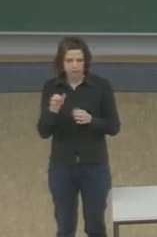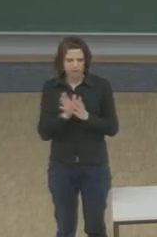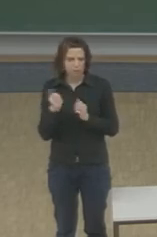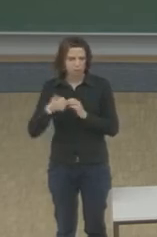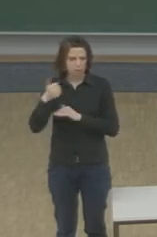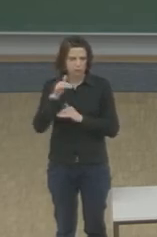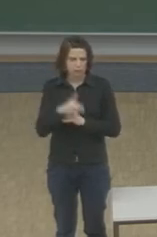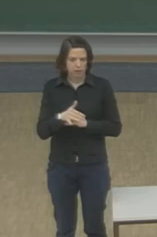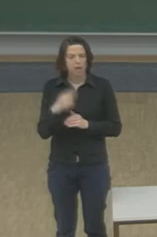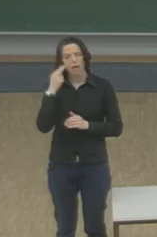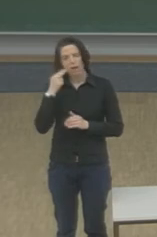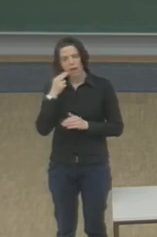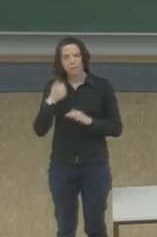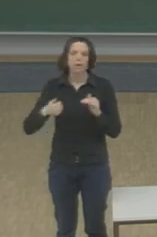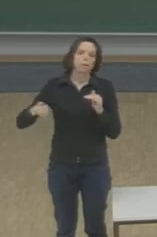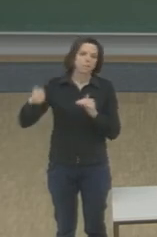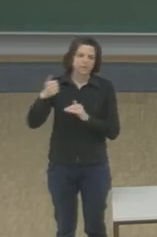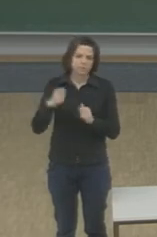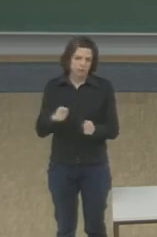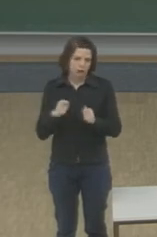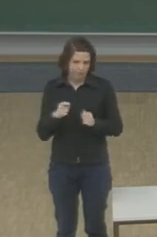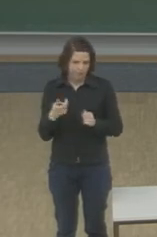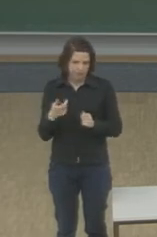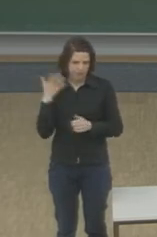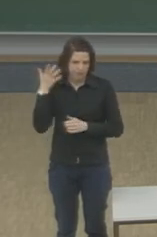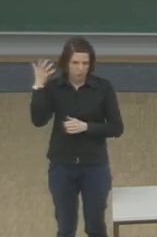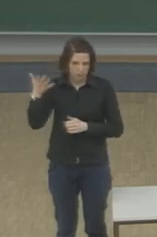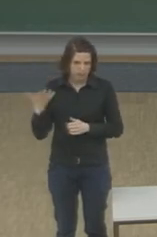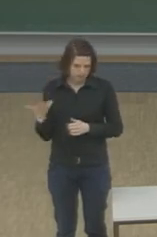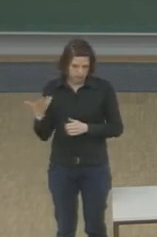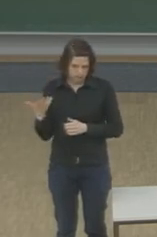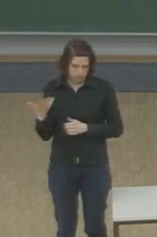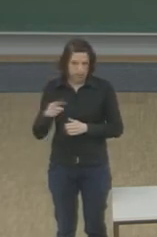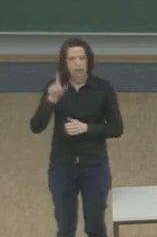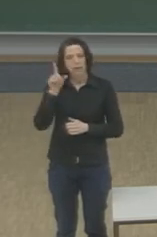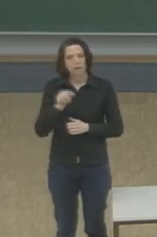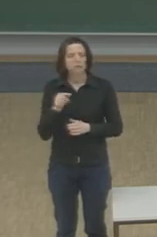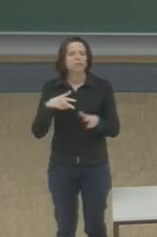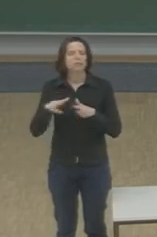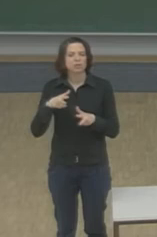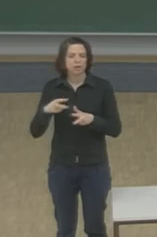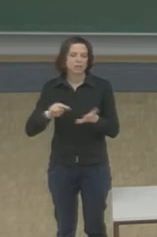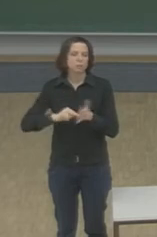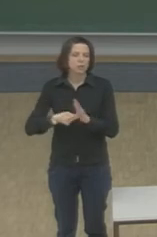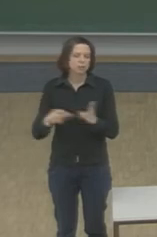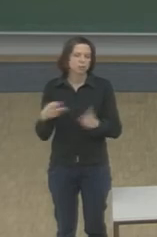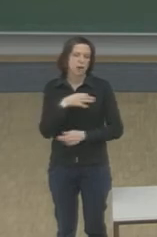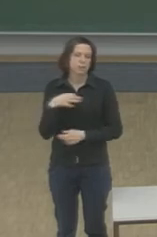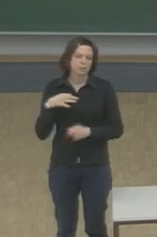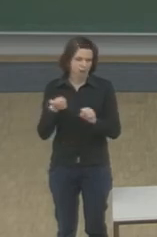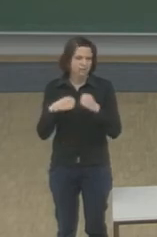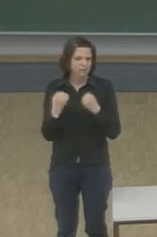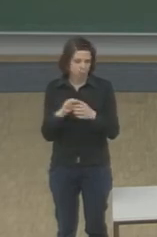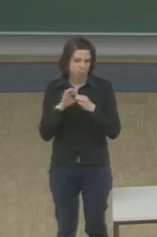die sogenannte Principal-Agent-Theorie. Es geht dabei um jene wirtschaftlichen, politischen, aber auch privaten